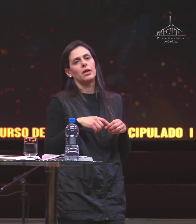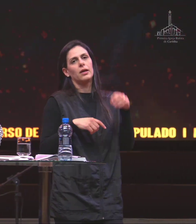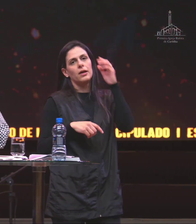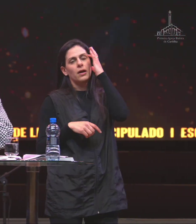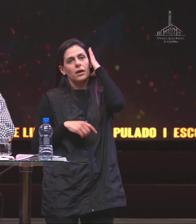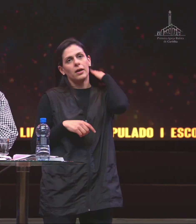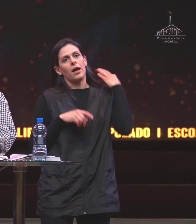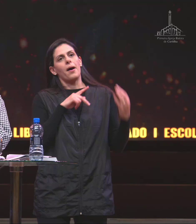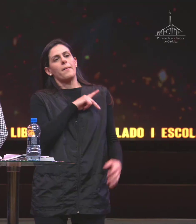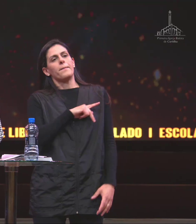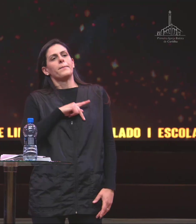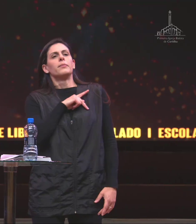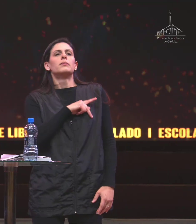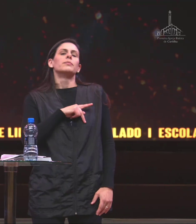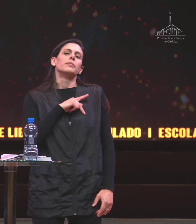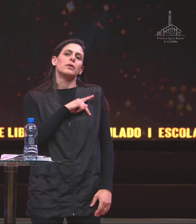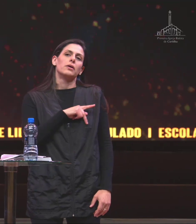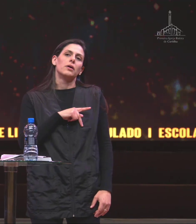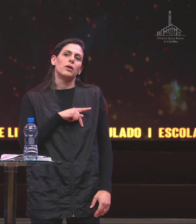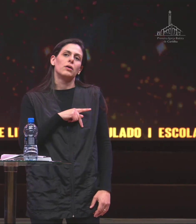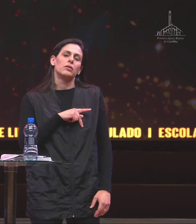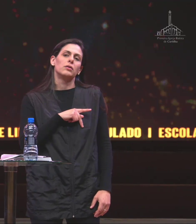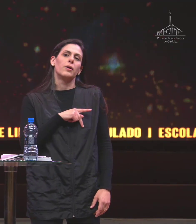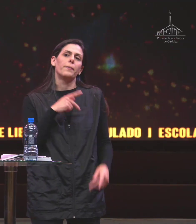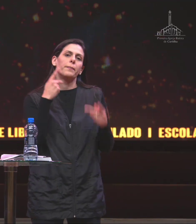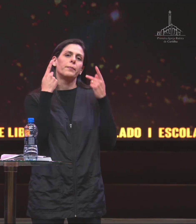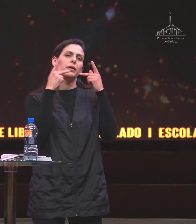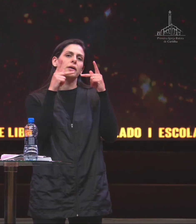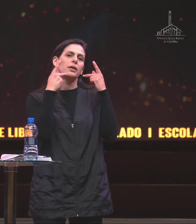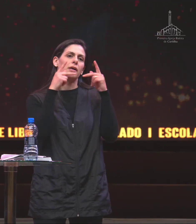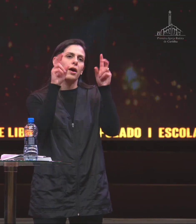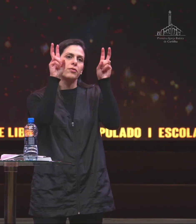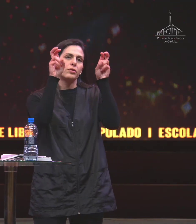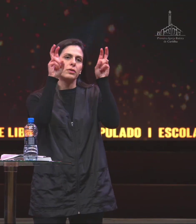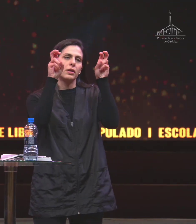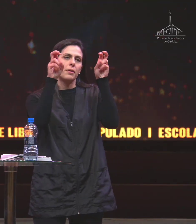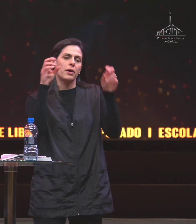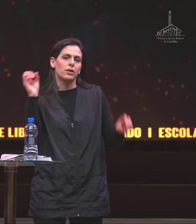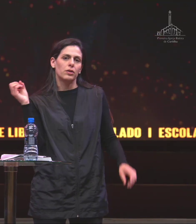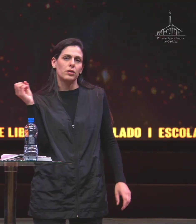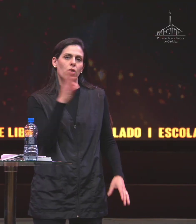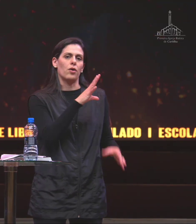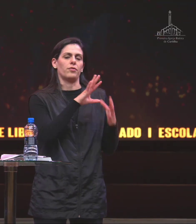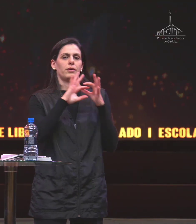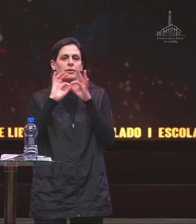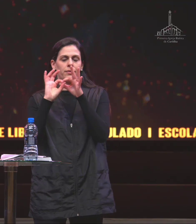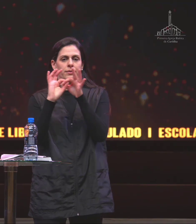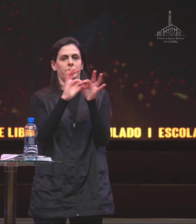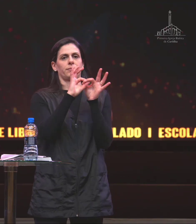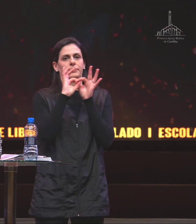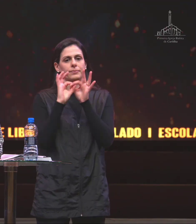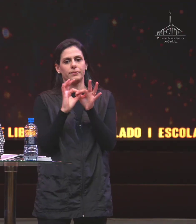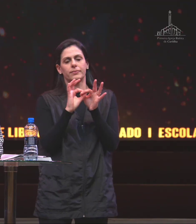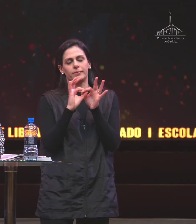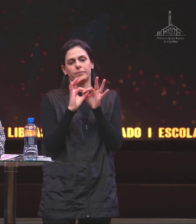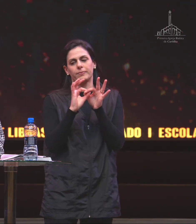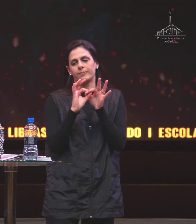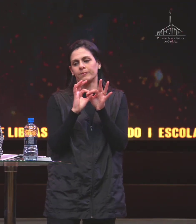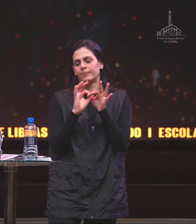bem, certo? Então eles escreviam coisas recomendando a pessoa, né? E Paulo está aqui se perguntando, será